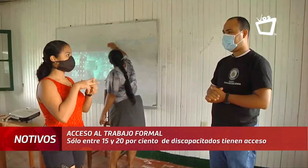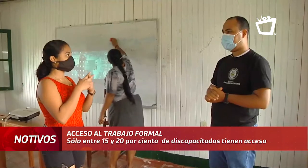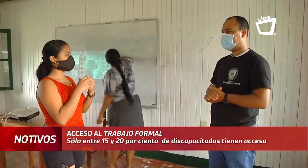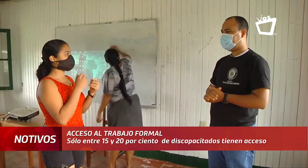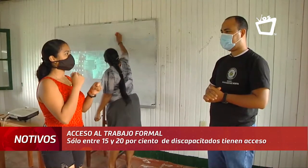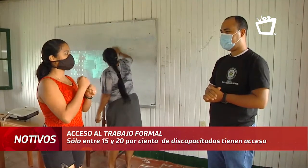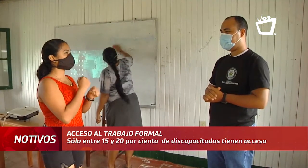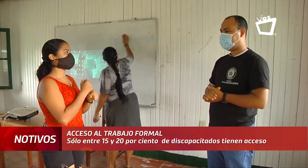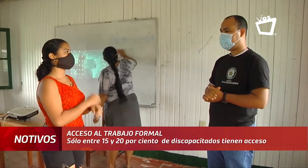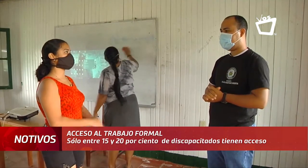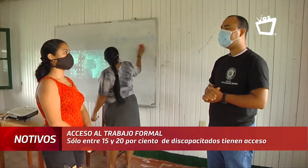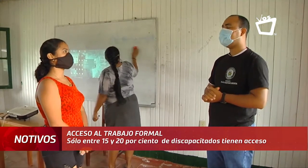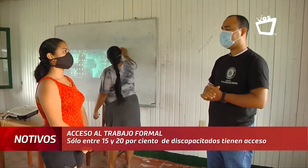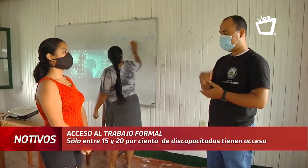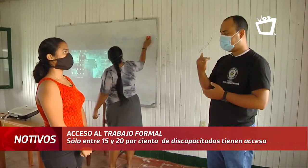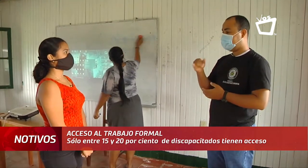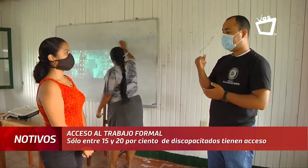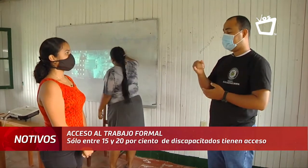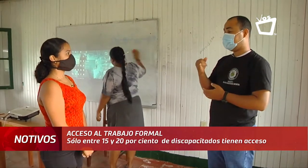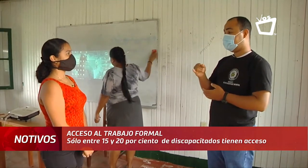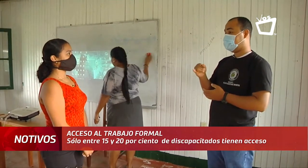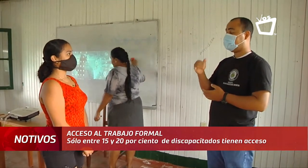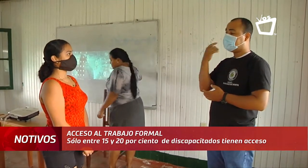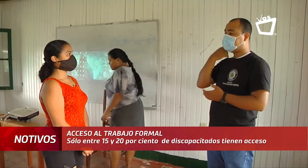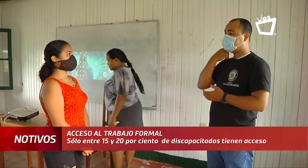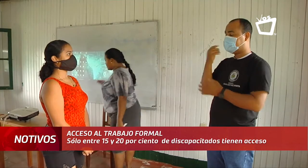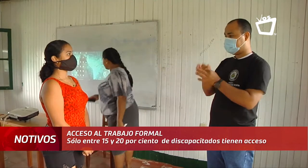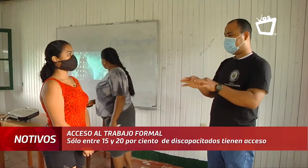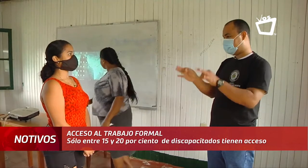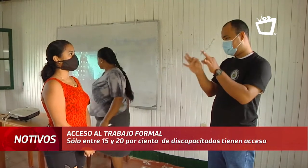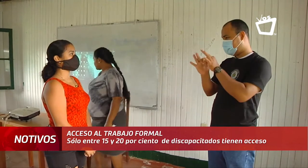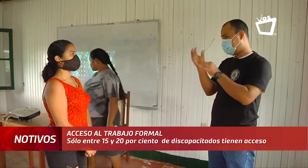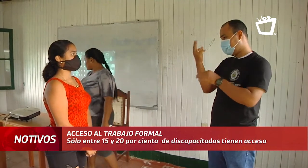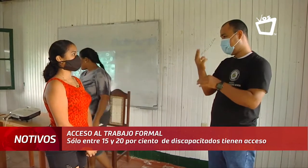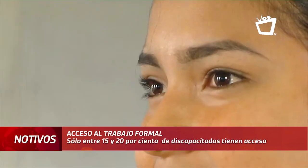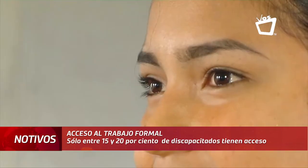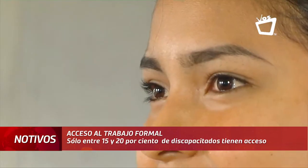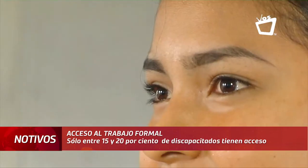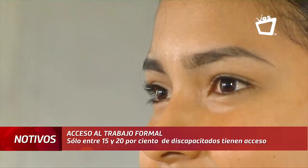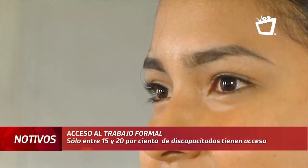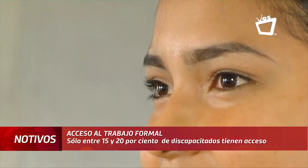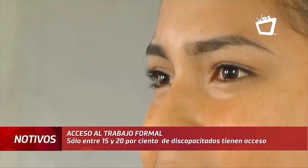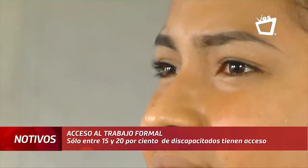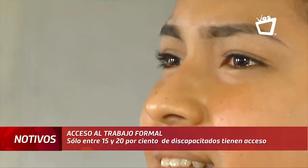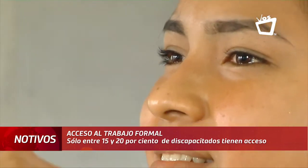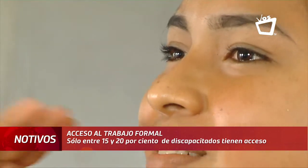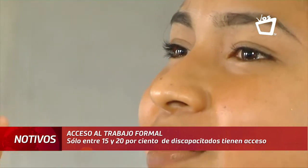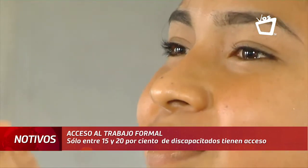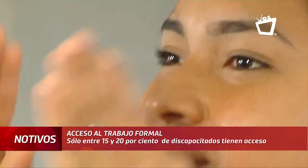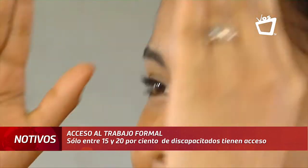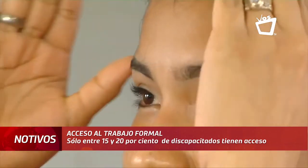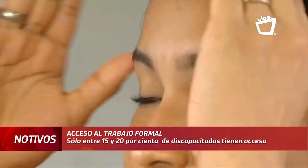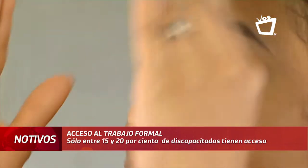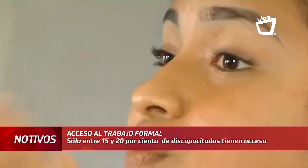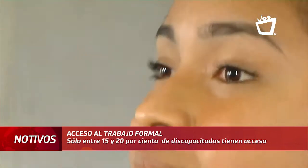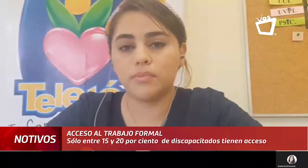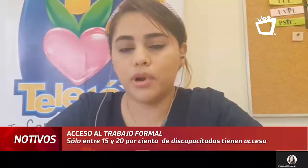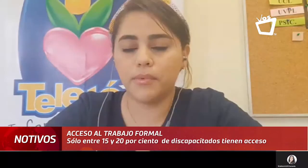algunas empresas a través de la terapia ocupacional. Por ejemplo, en el caso de Occidente, nosotros tenemos,